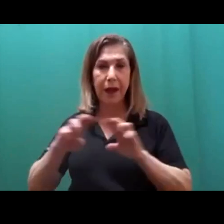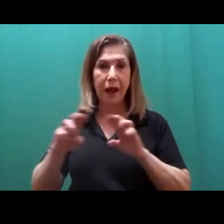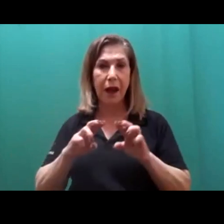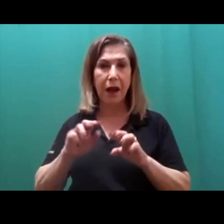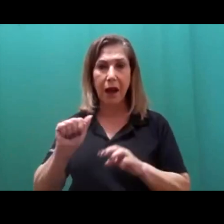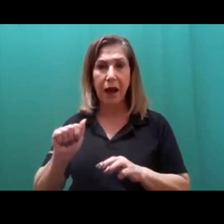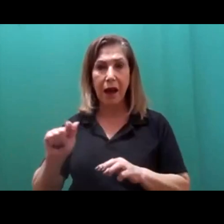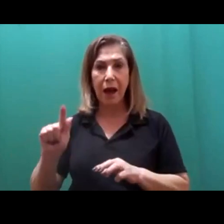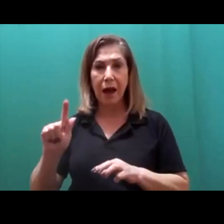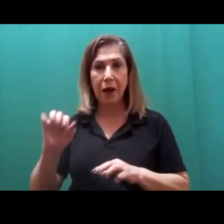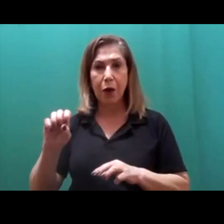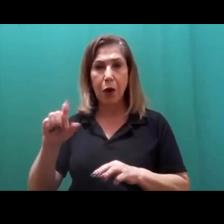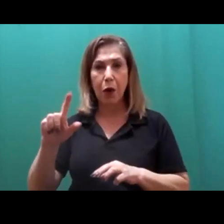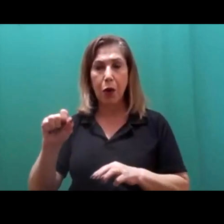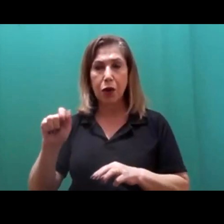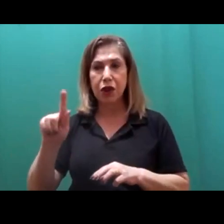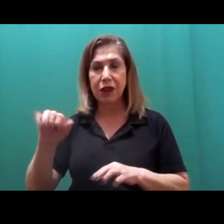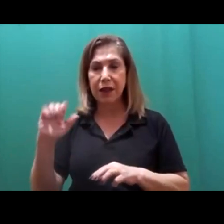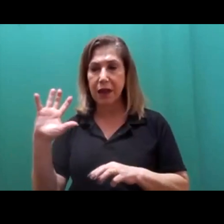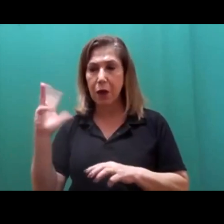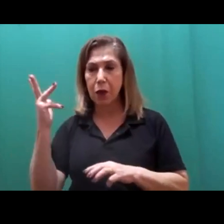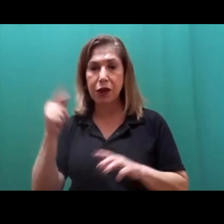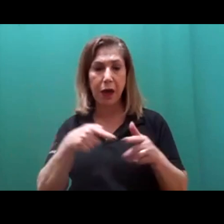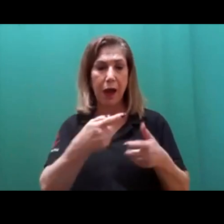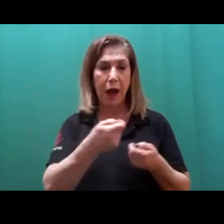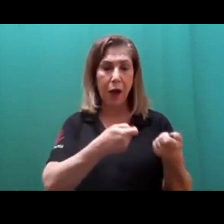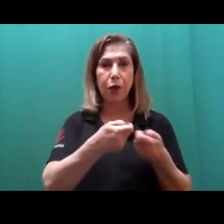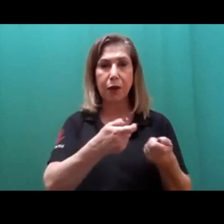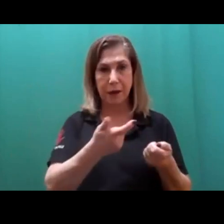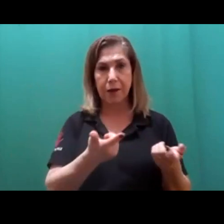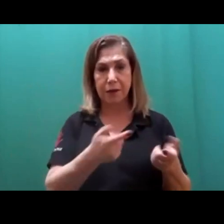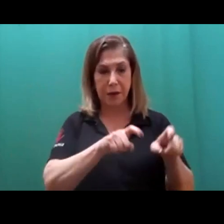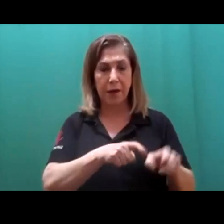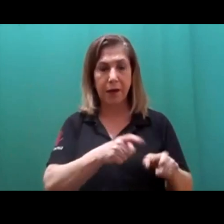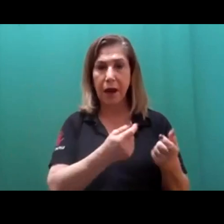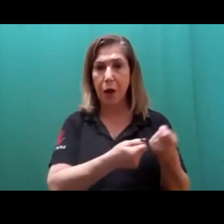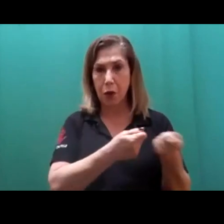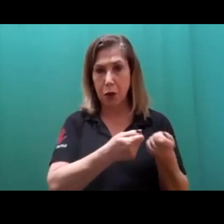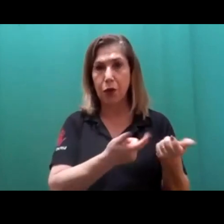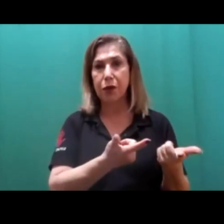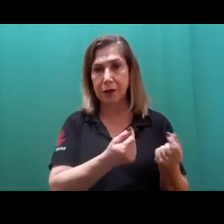com o agronegócio e essa perspectiva de